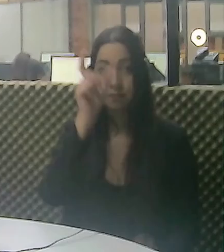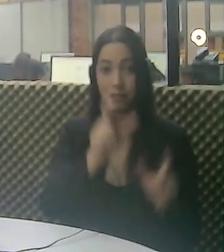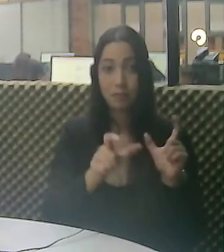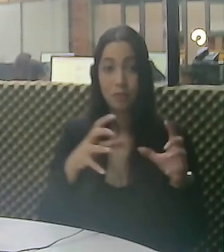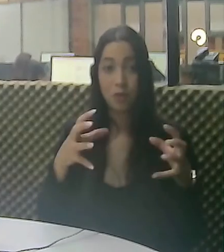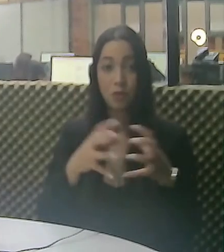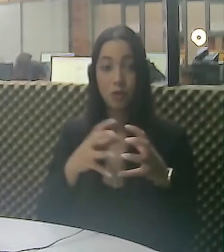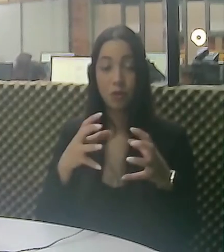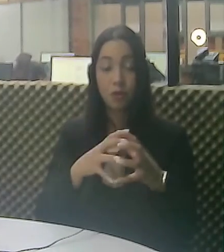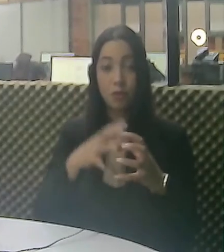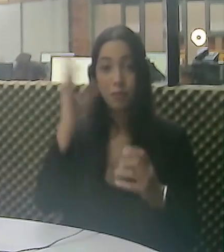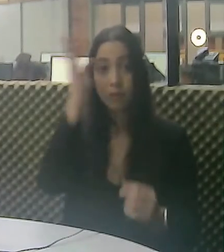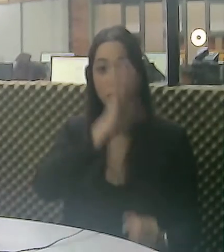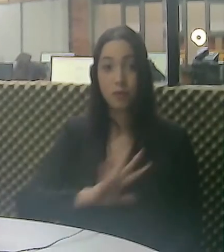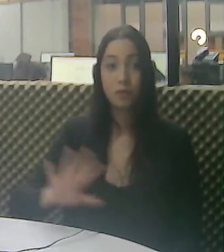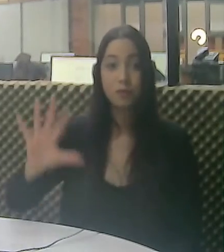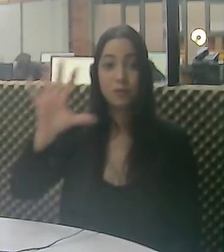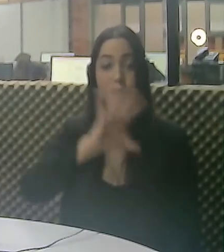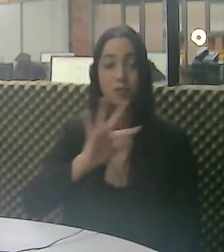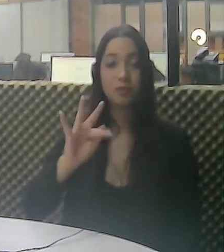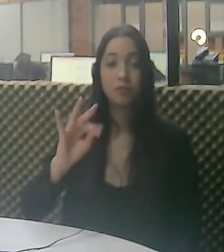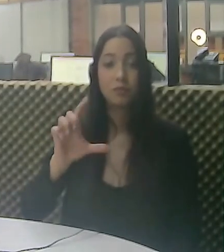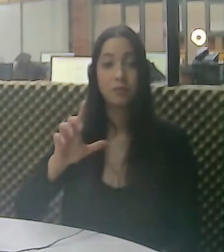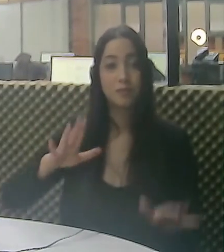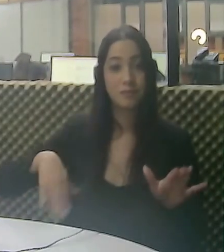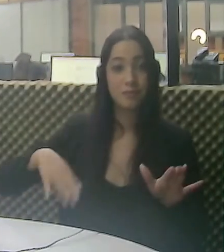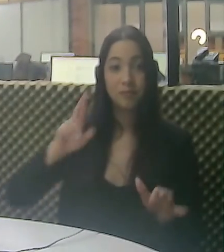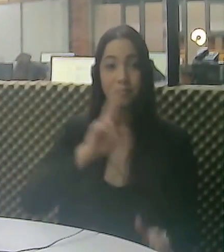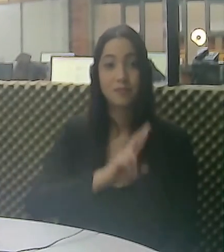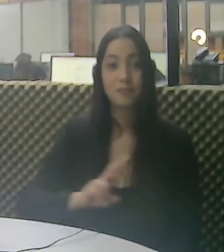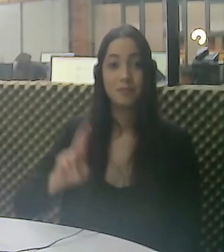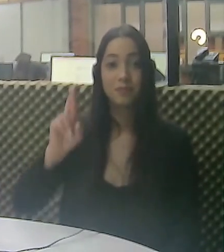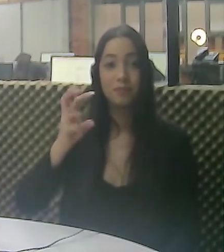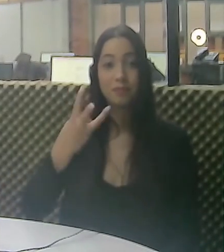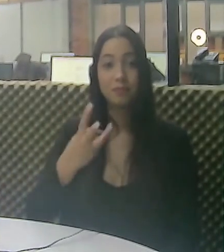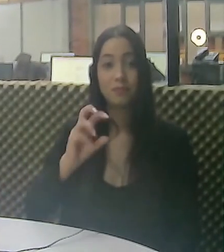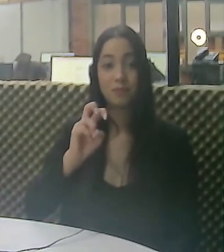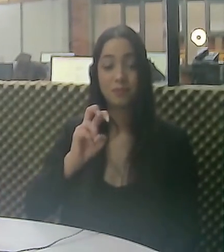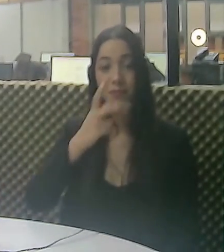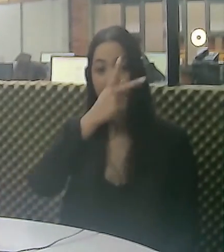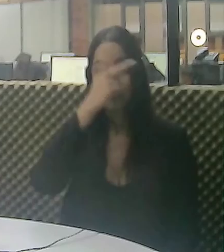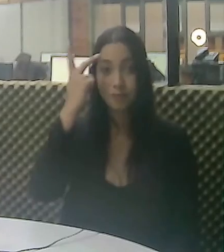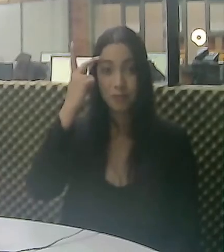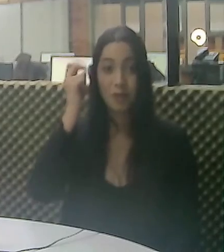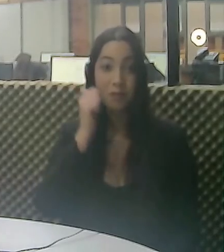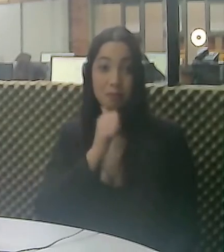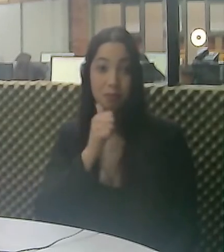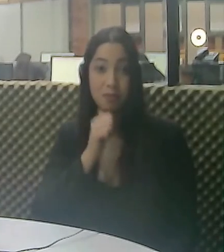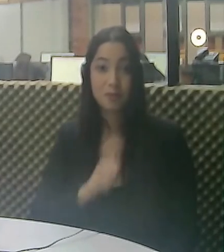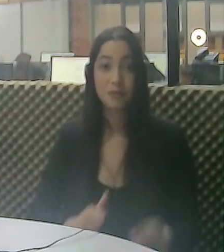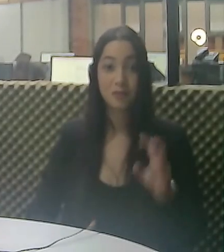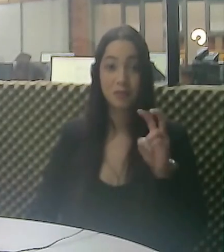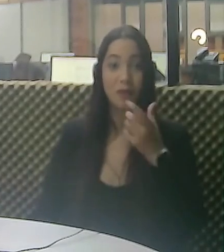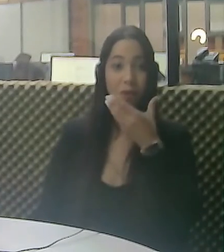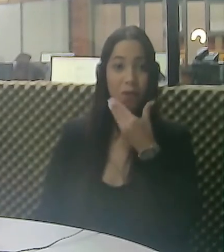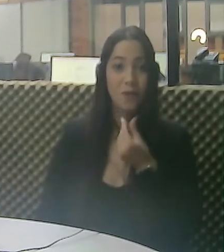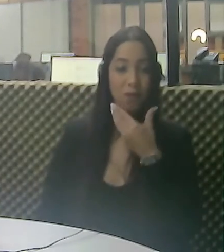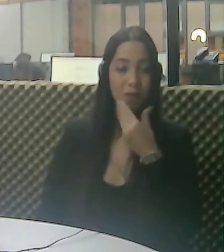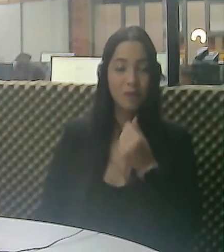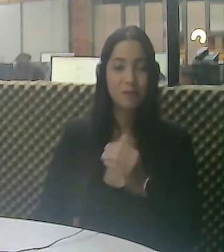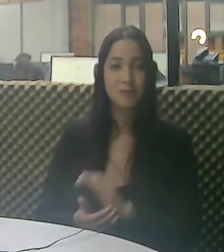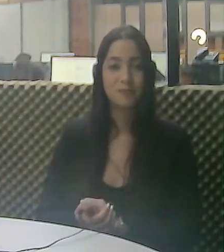equipes de todo o país a equipe futebol Praia Clube será representada por 35 atletas no feminino e cinco no masculino